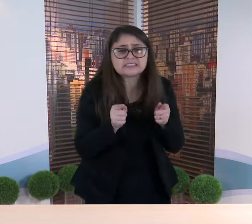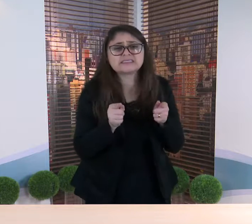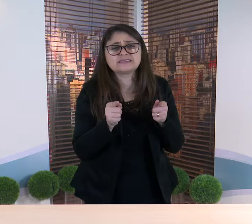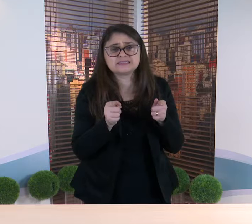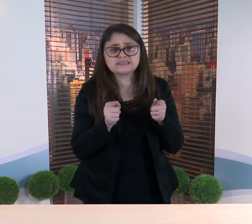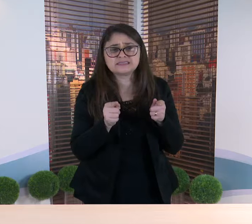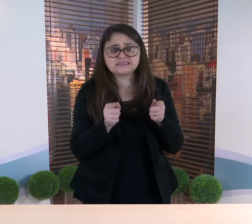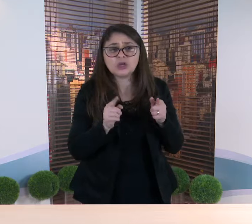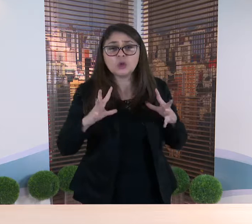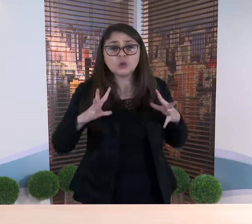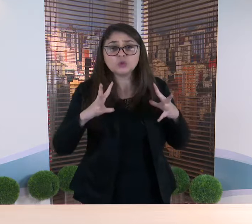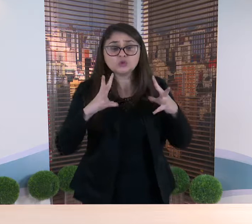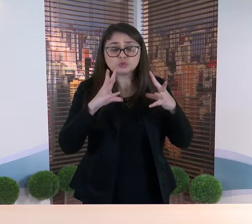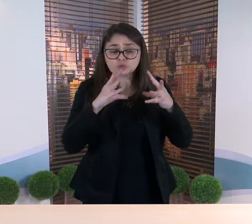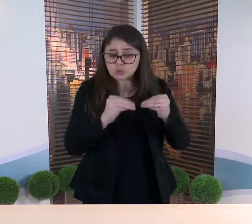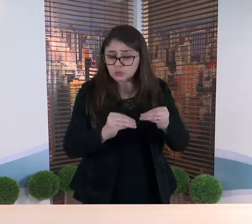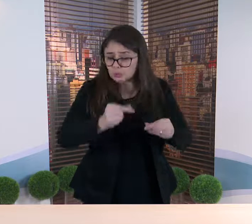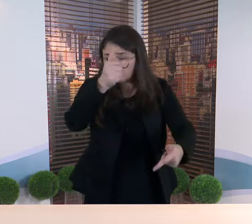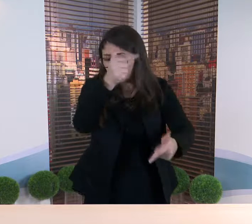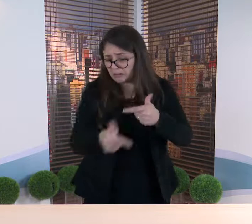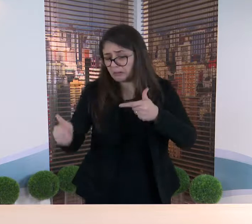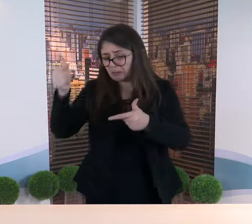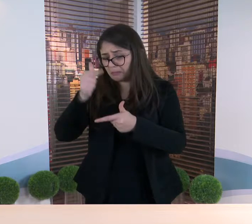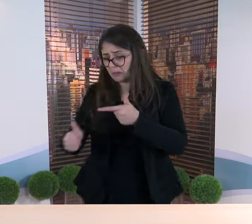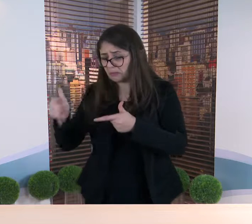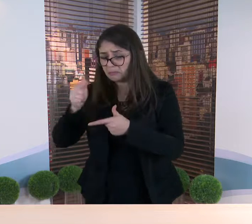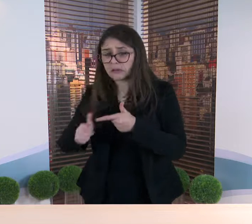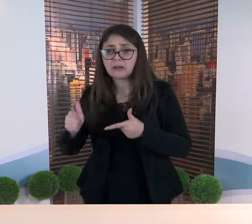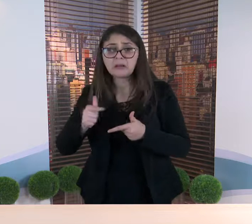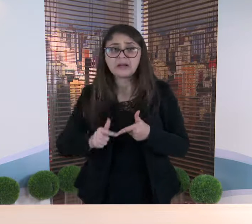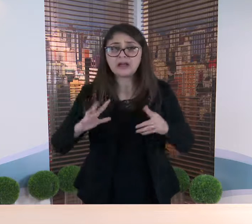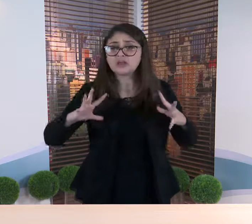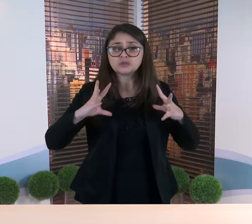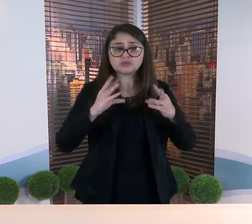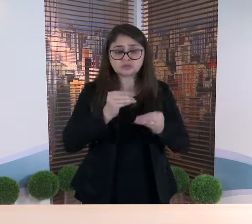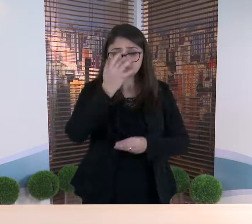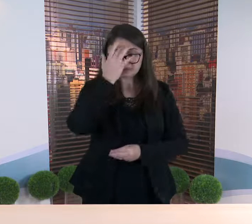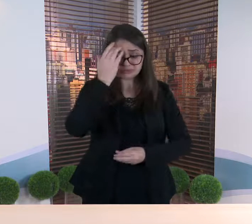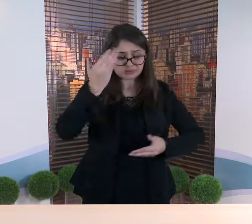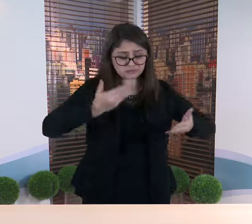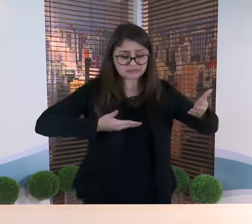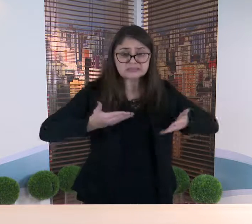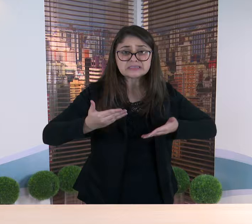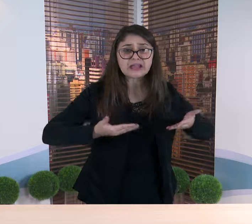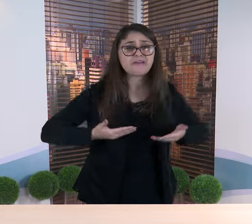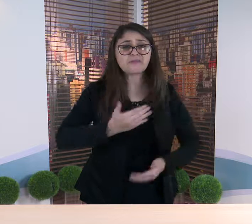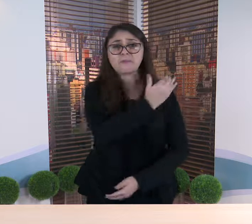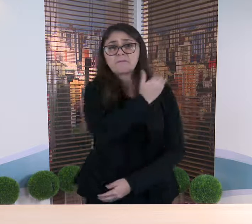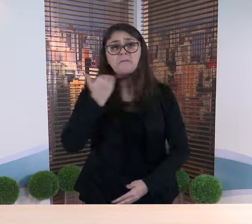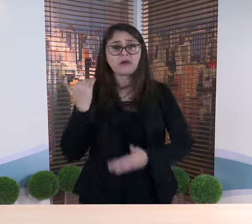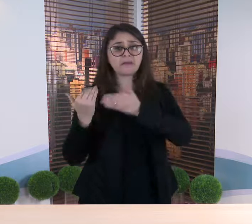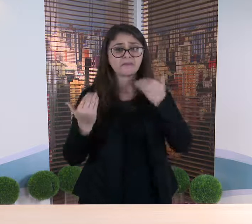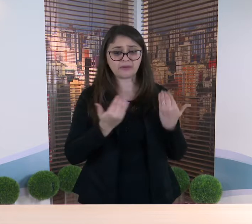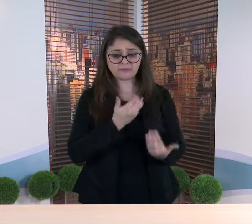sua cadeia produtiva estava em colapso. Os seus servos pagaram com a vida. Numa